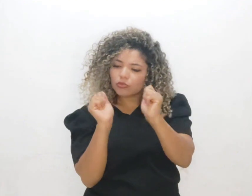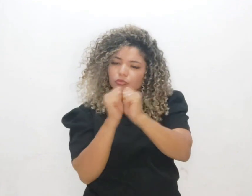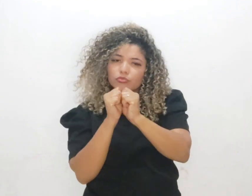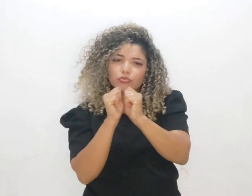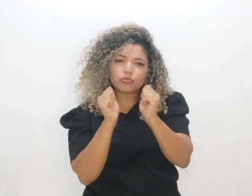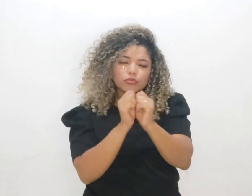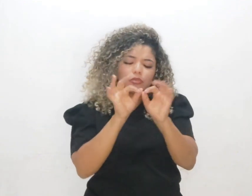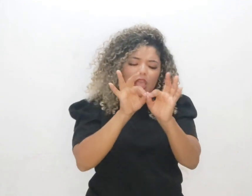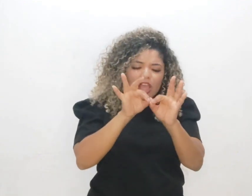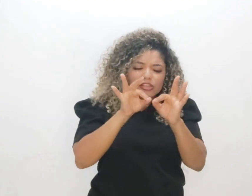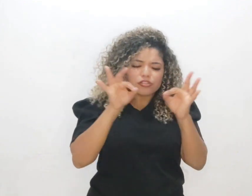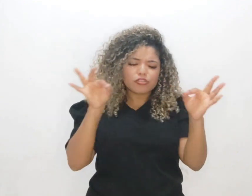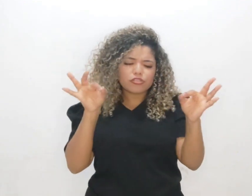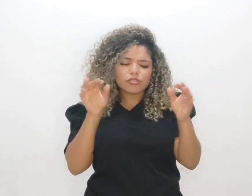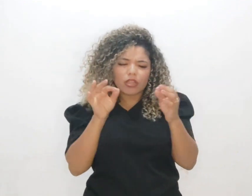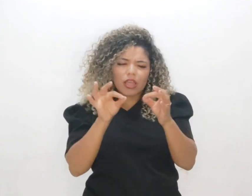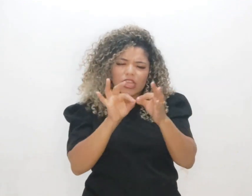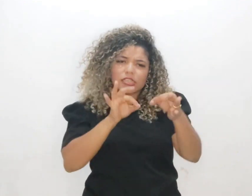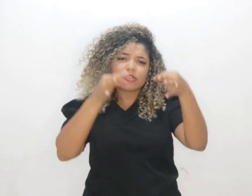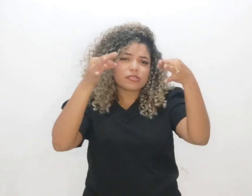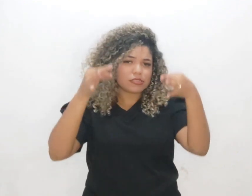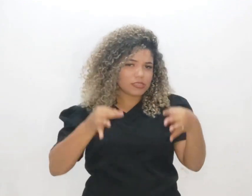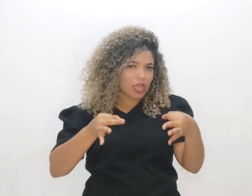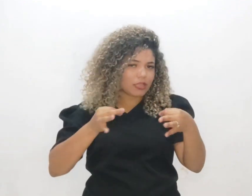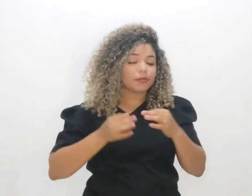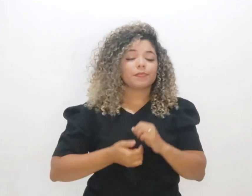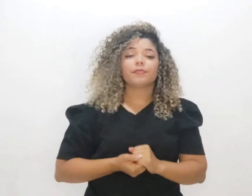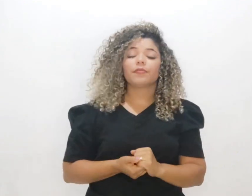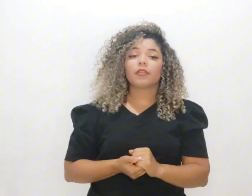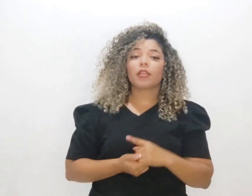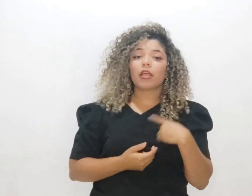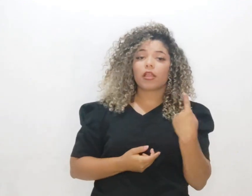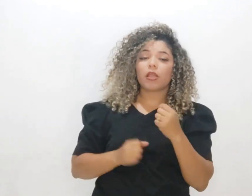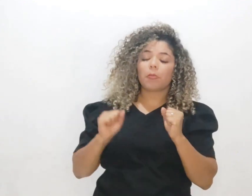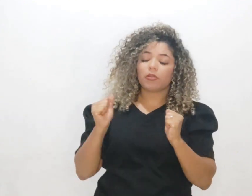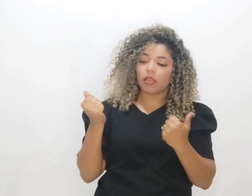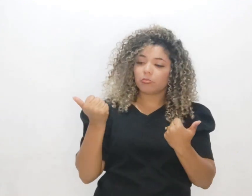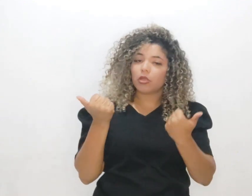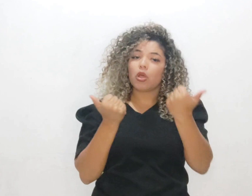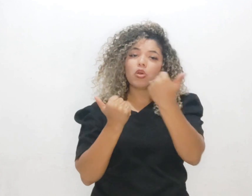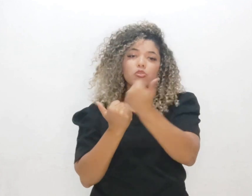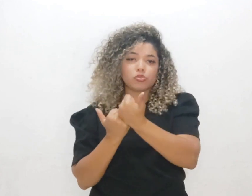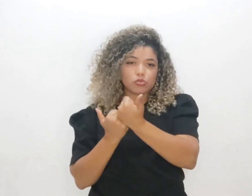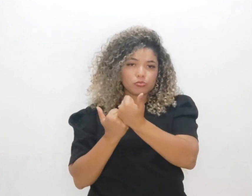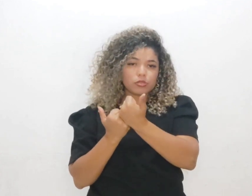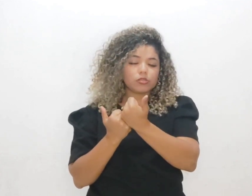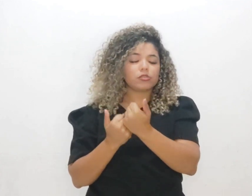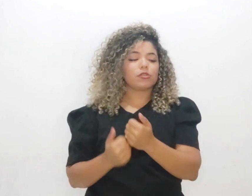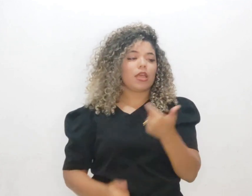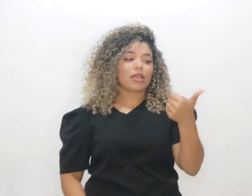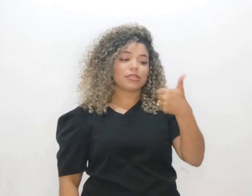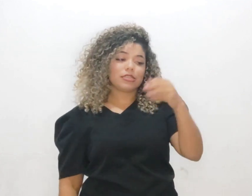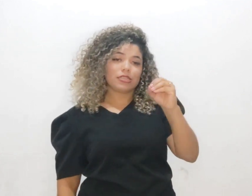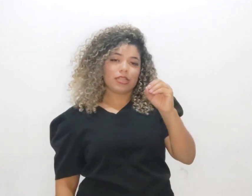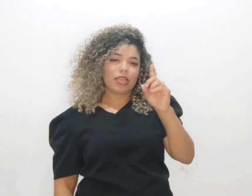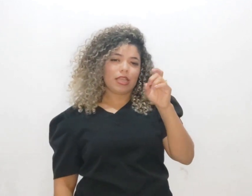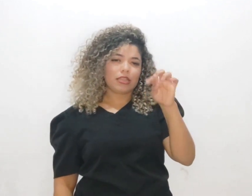distância ideal. Nesse caso, podemos substituir essa engrenagem de 10 dentes por uma